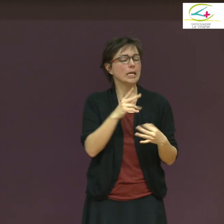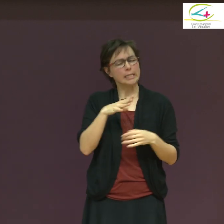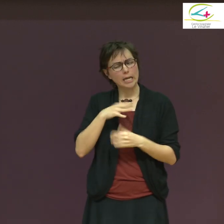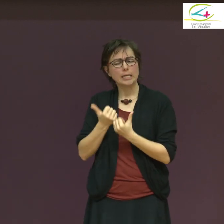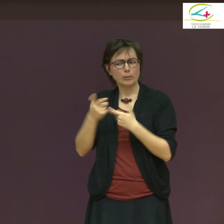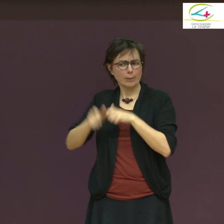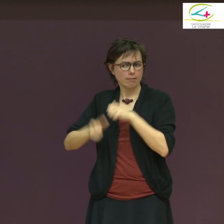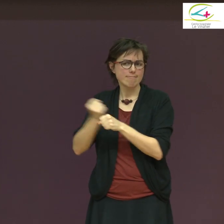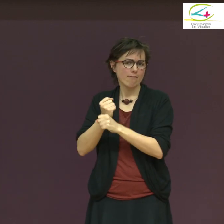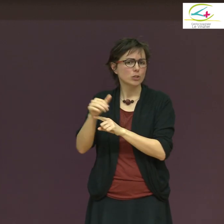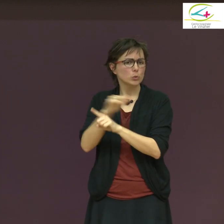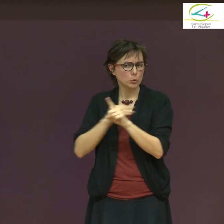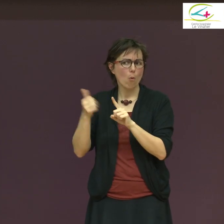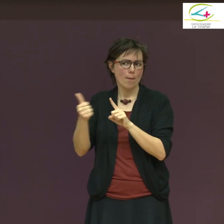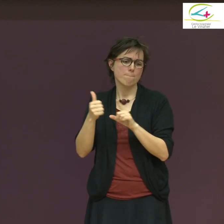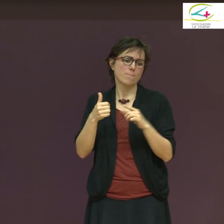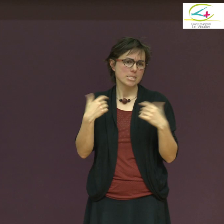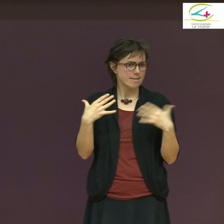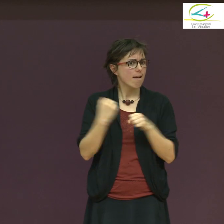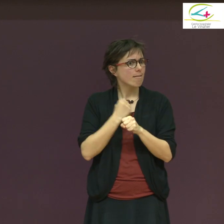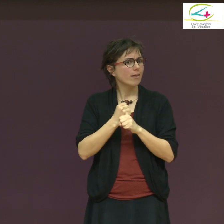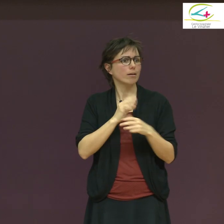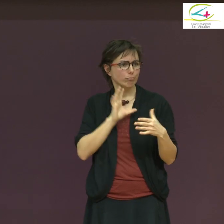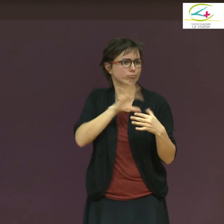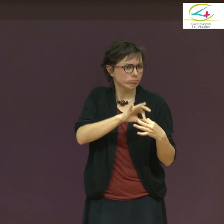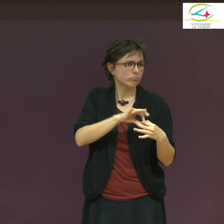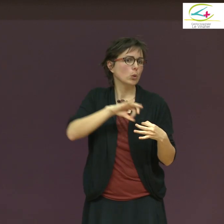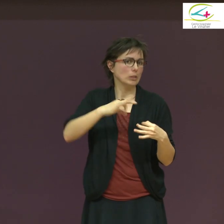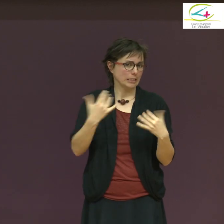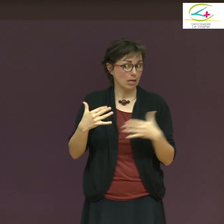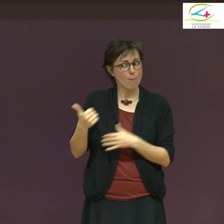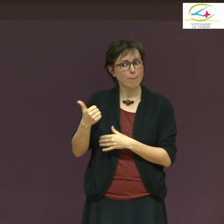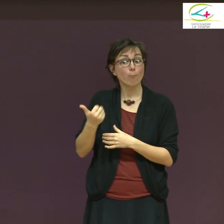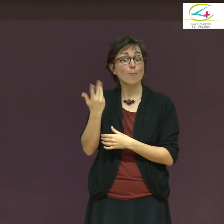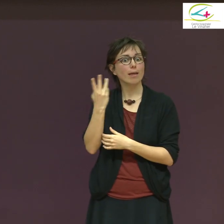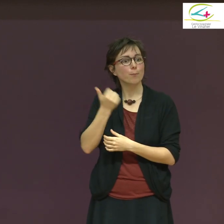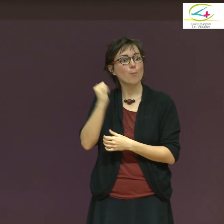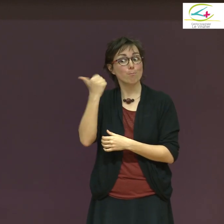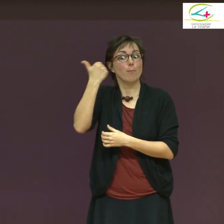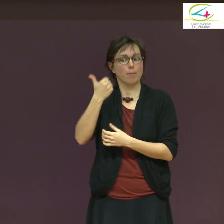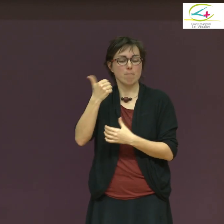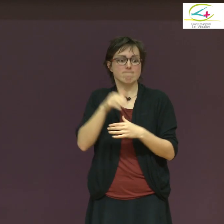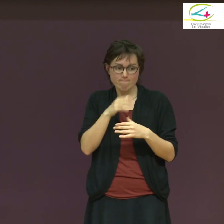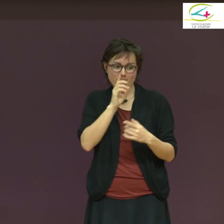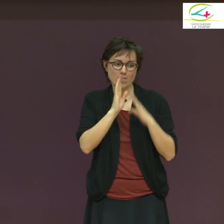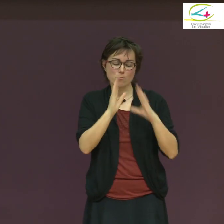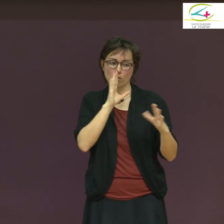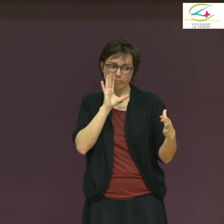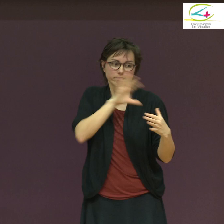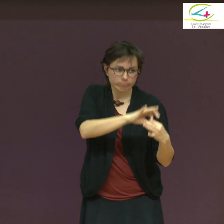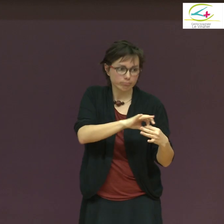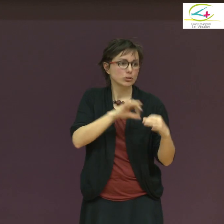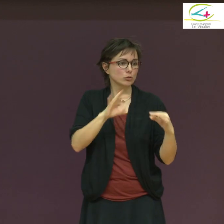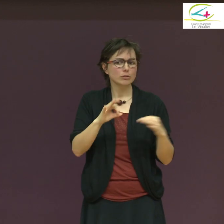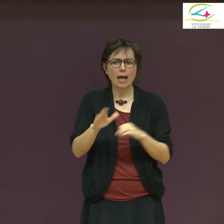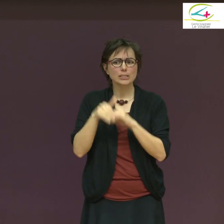travailleurs sociaux qui font déjà ce job. C'est les premiers à s'être intéressés à Facebook. Hein, ça a donné les premières lunettes. Hein, c'est une